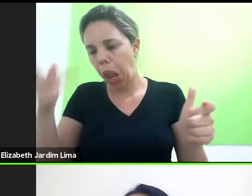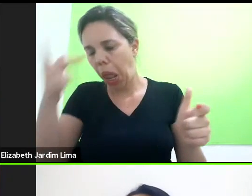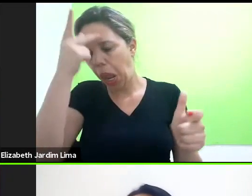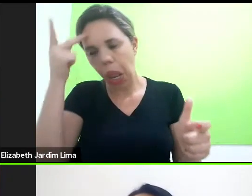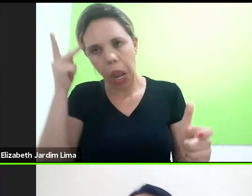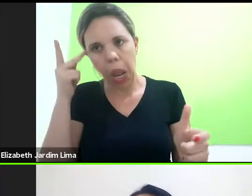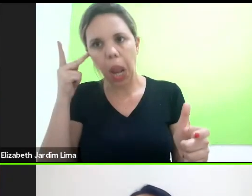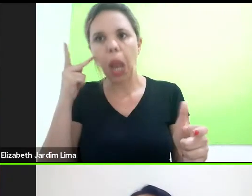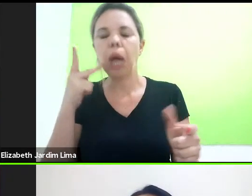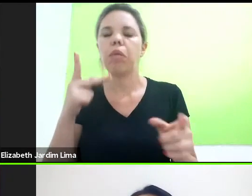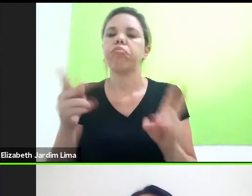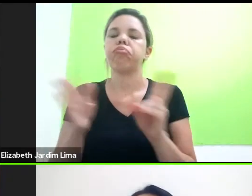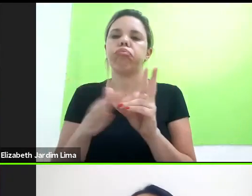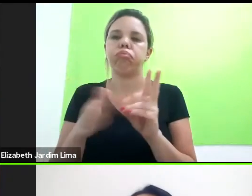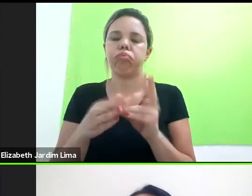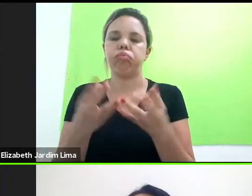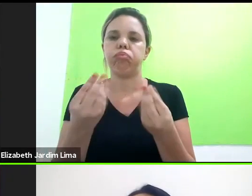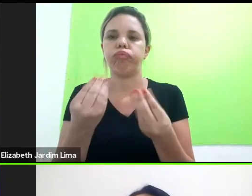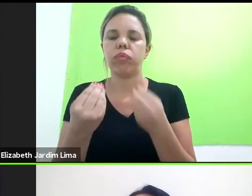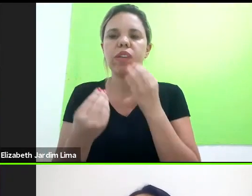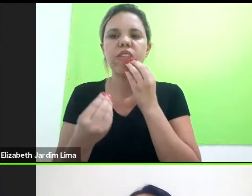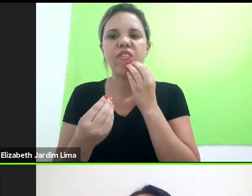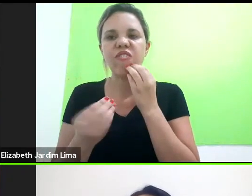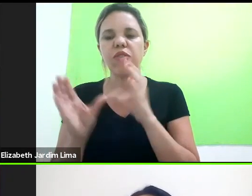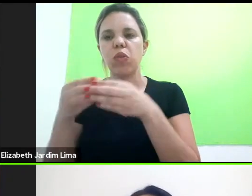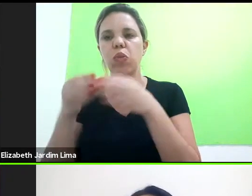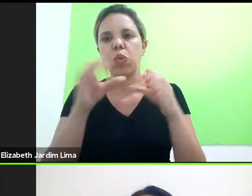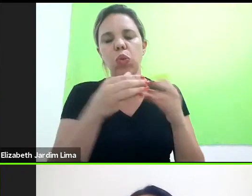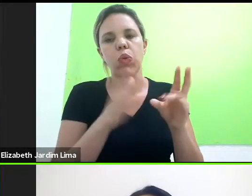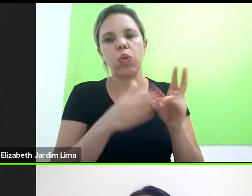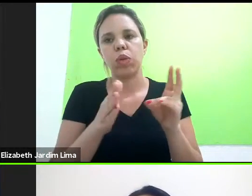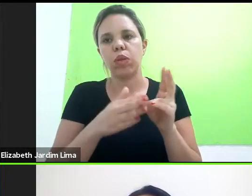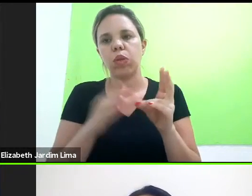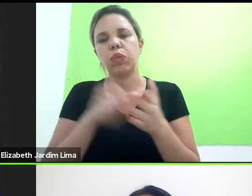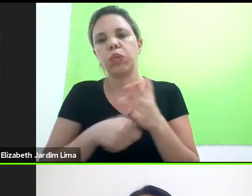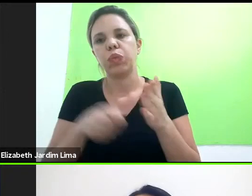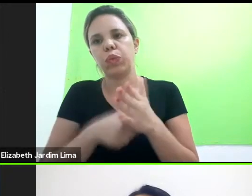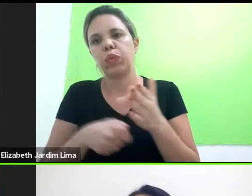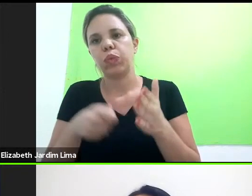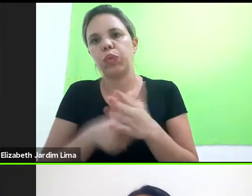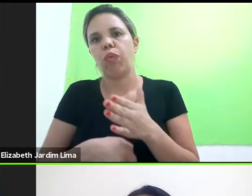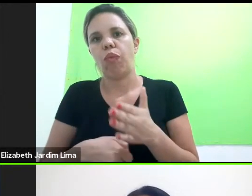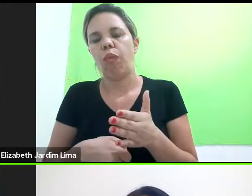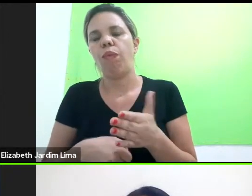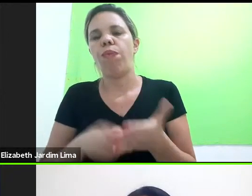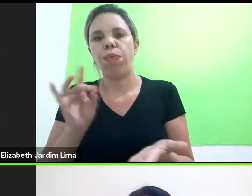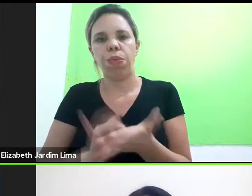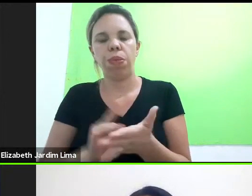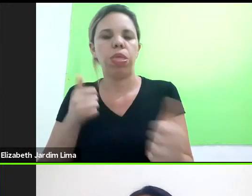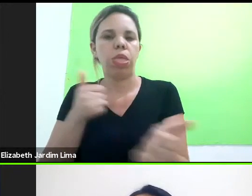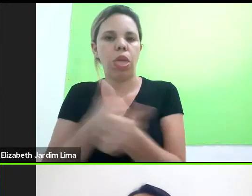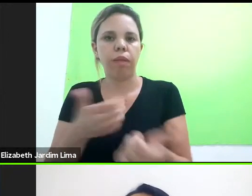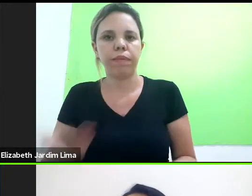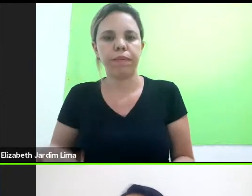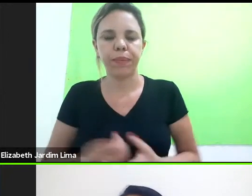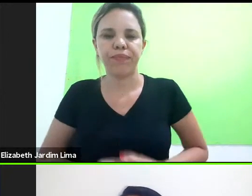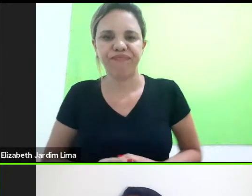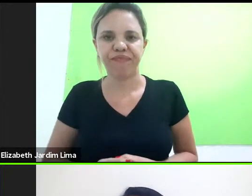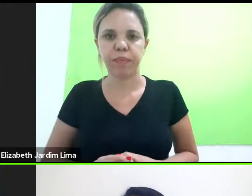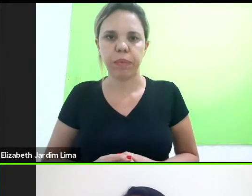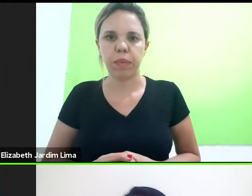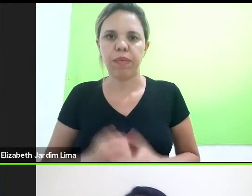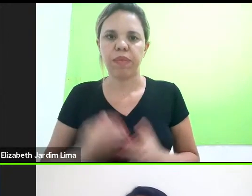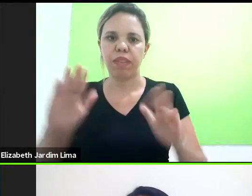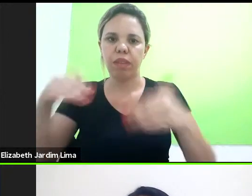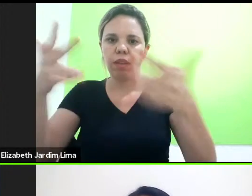bem expressiva, né, comunidades indígenas que têm processos de luta aí. Então, uma realidade próxima. E é transpor os muros